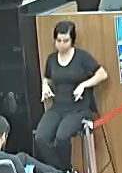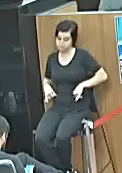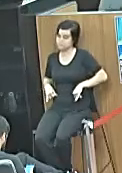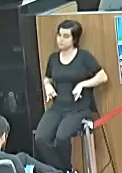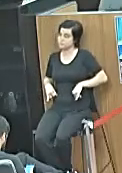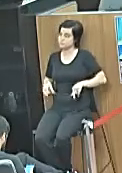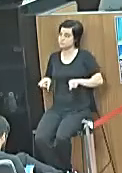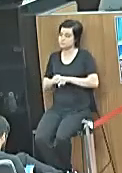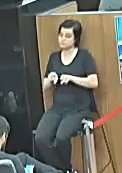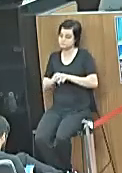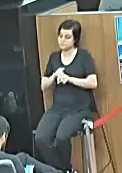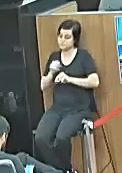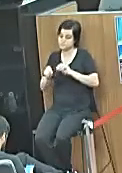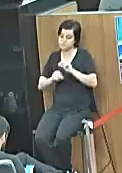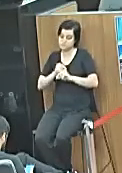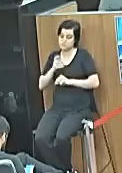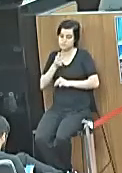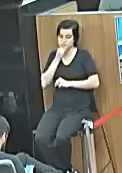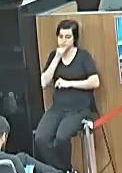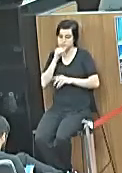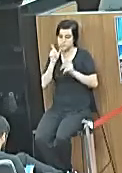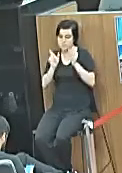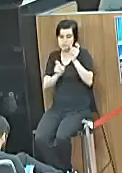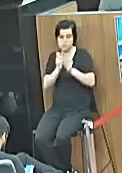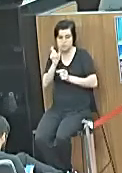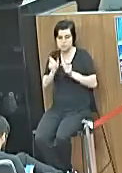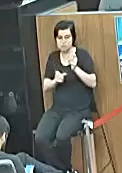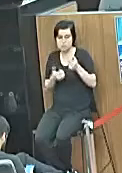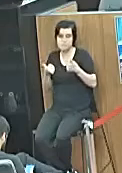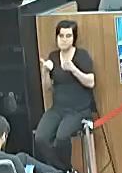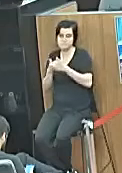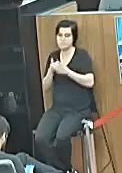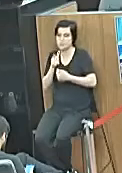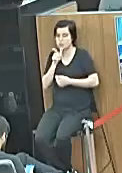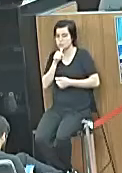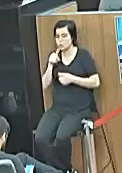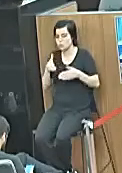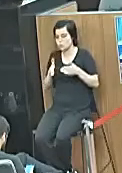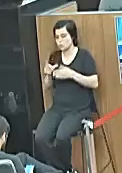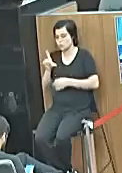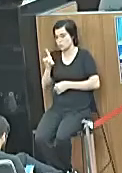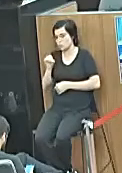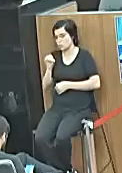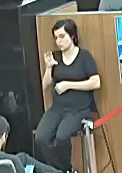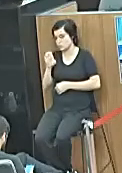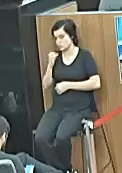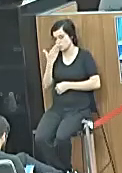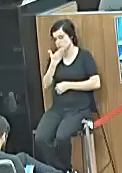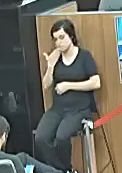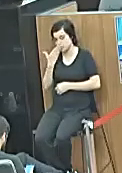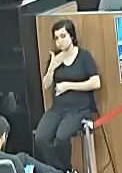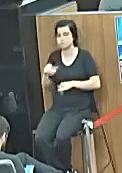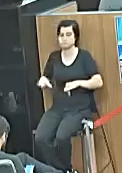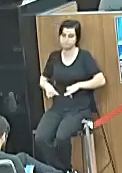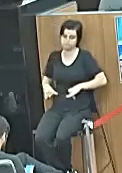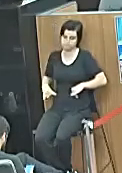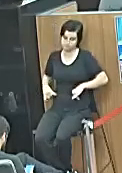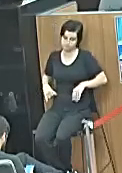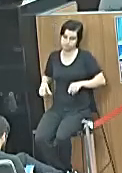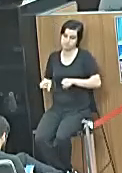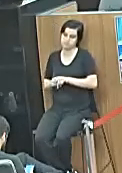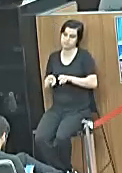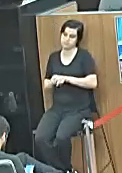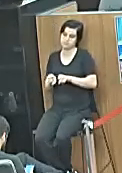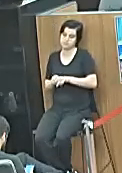mas também aqueles que moravam e moro na bacia do rio doce na bacia do pará o peba que estão sofrendo neste momento